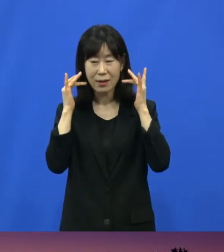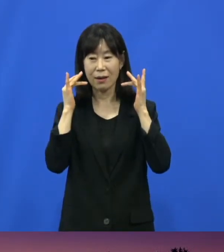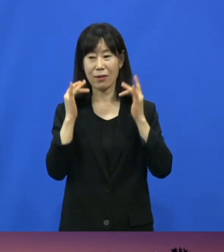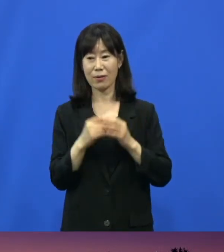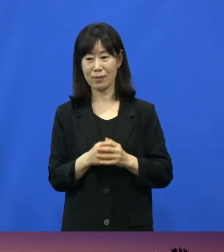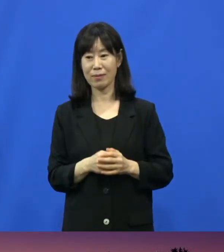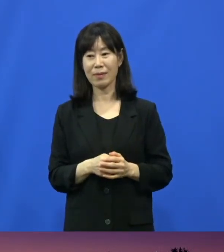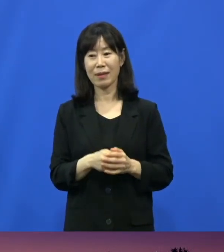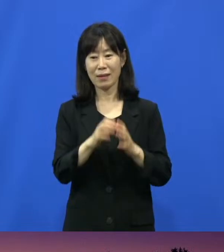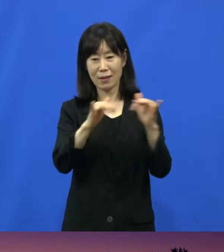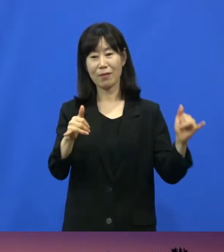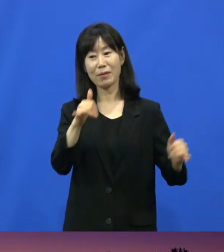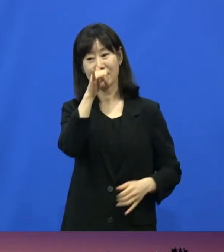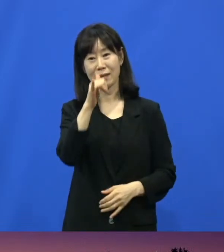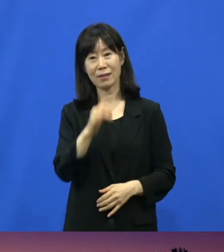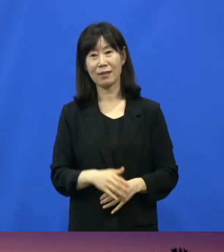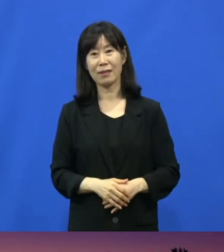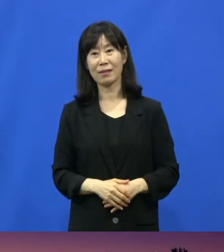거예요.